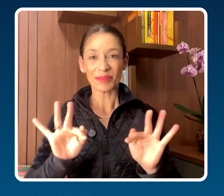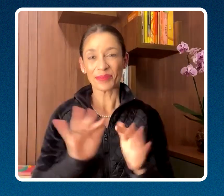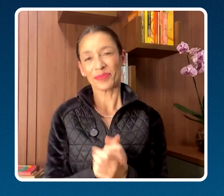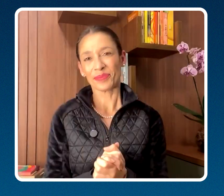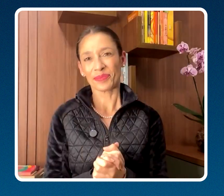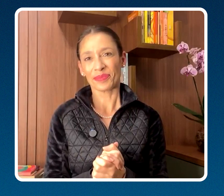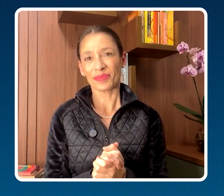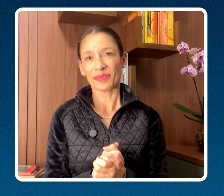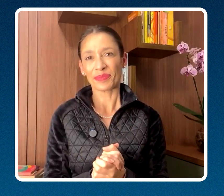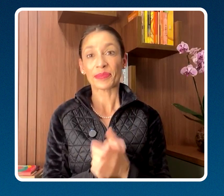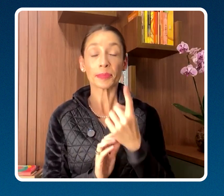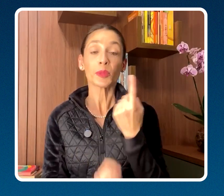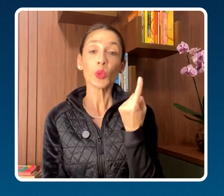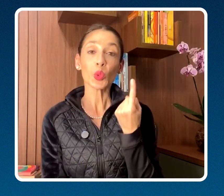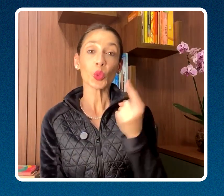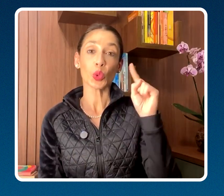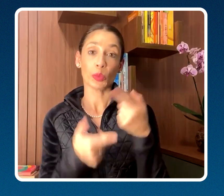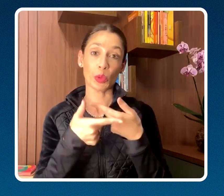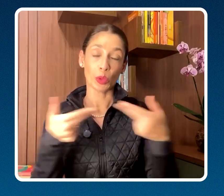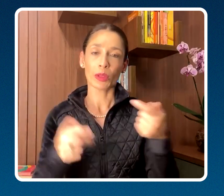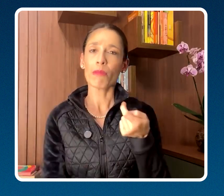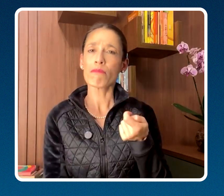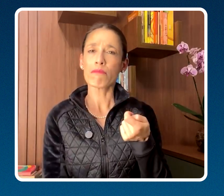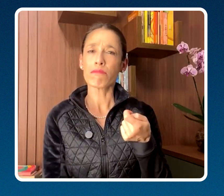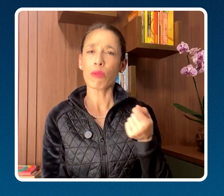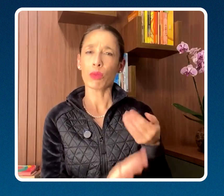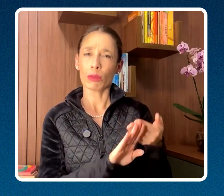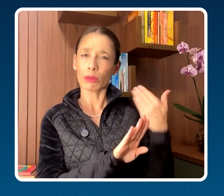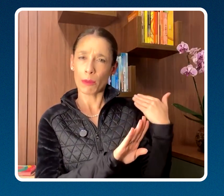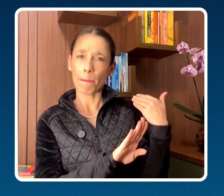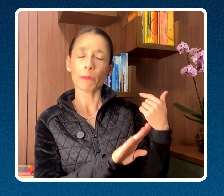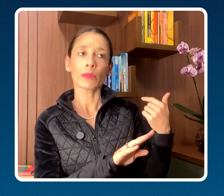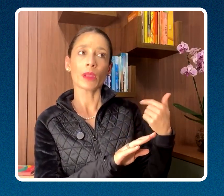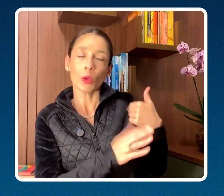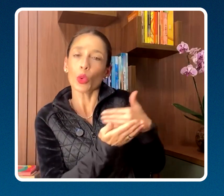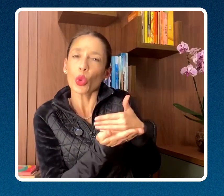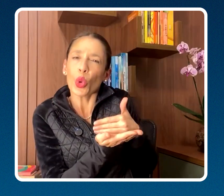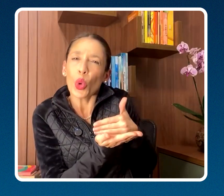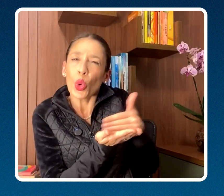das últimas coisas foi agora há pouco tempo, no comecinho que eu entrei na escola,